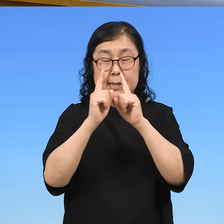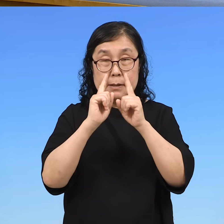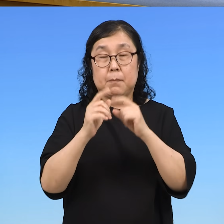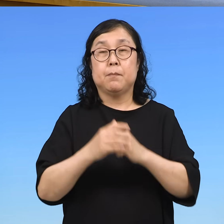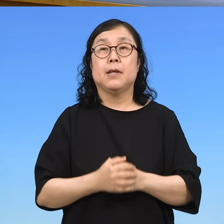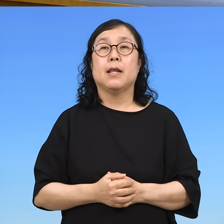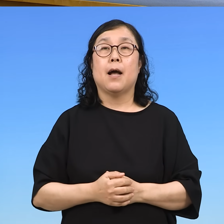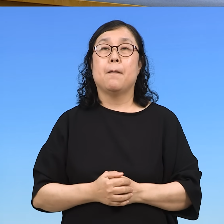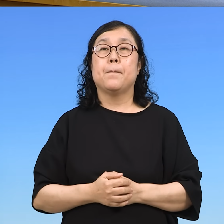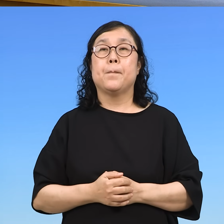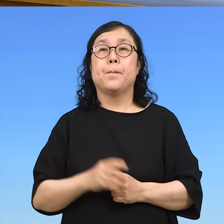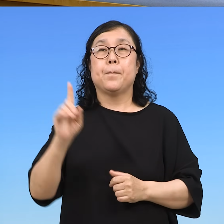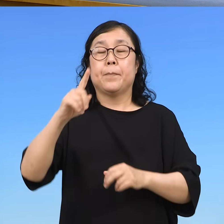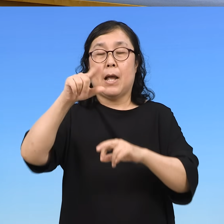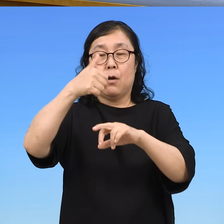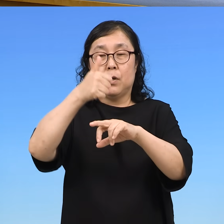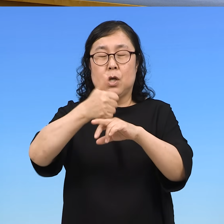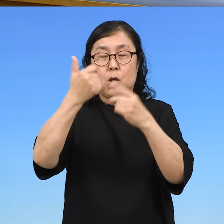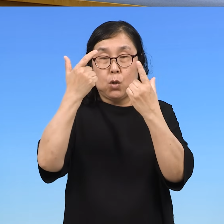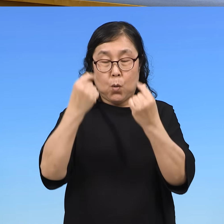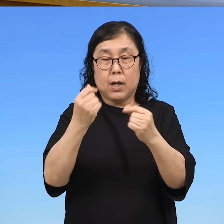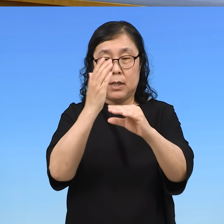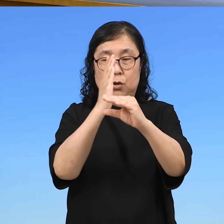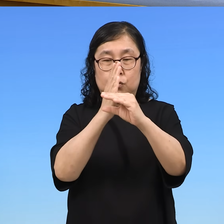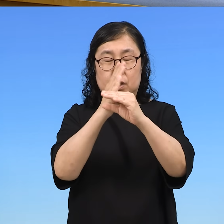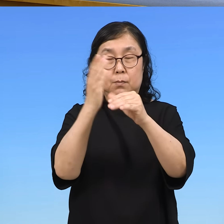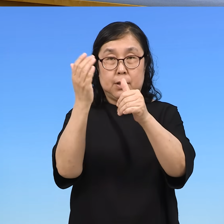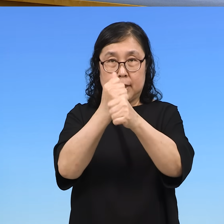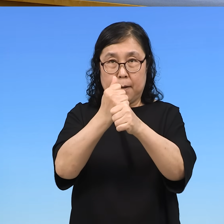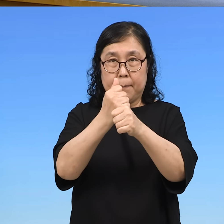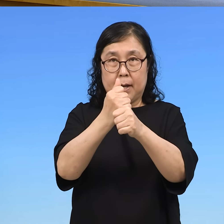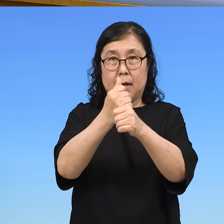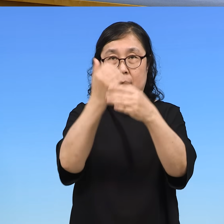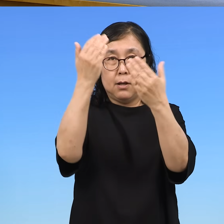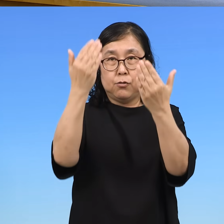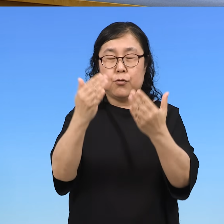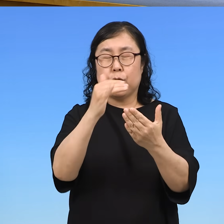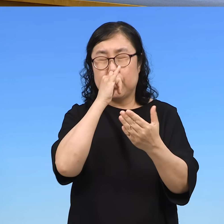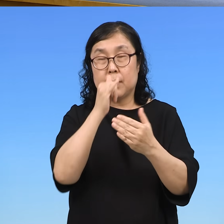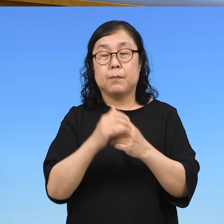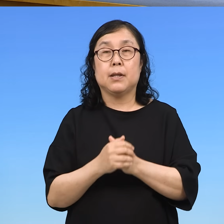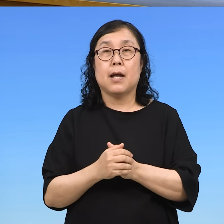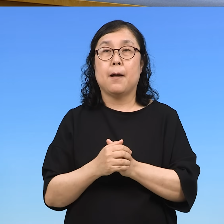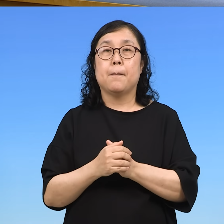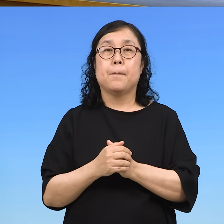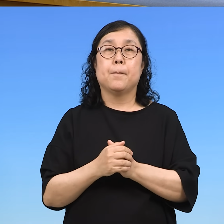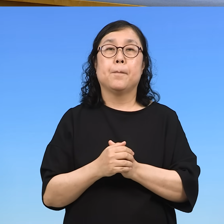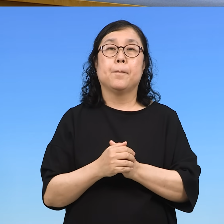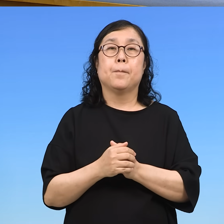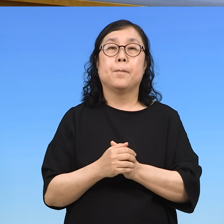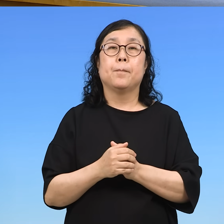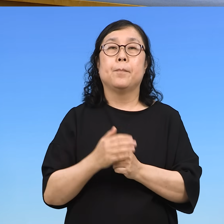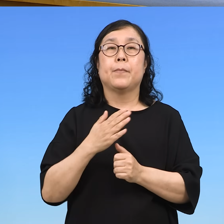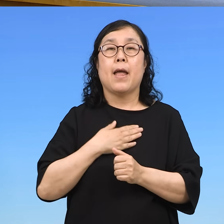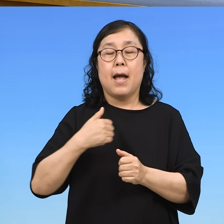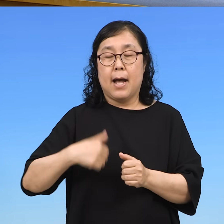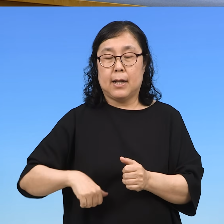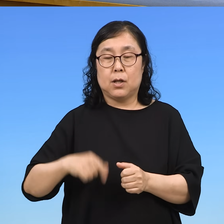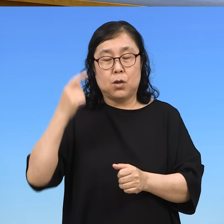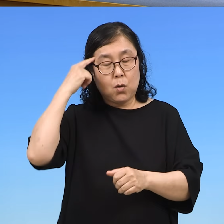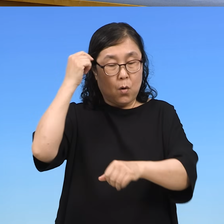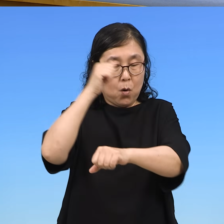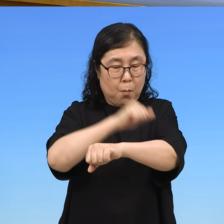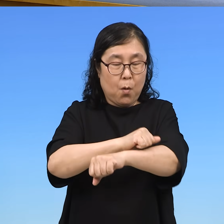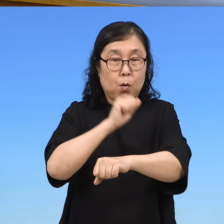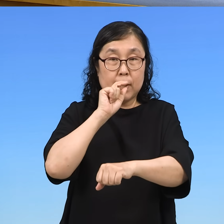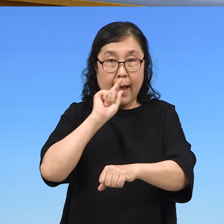역대상 28장 9절에서도 다윗이 똑같은 중심을 잡아줍니다. 아들 솔로몬에게. 자, 역대상 28장 9절입니다.